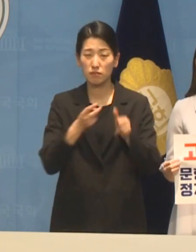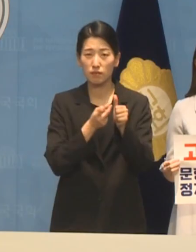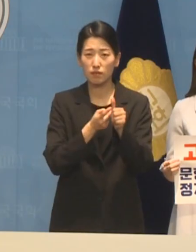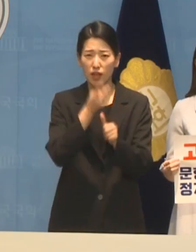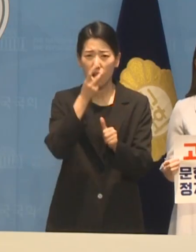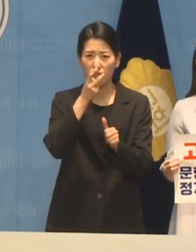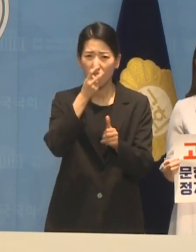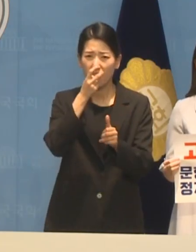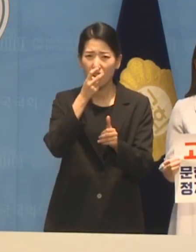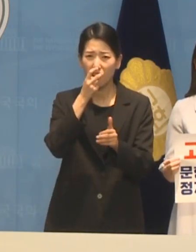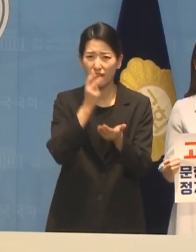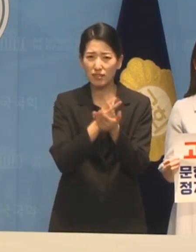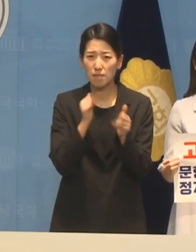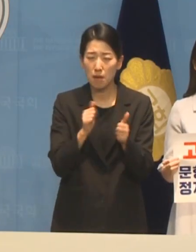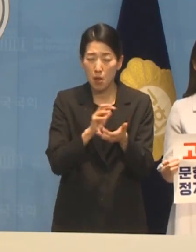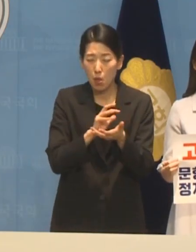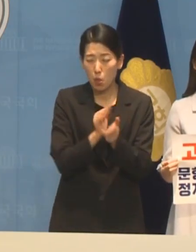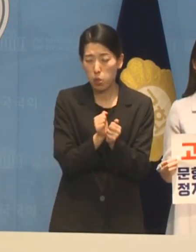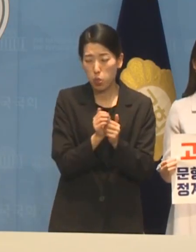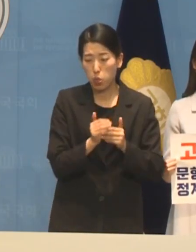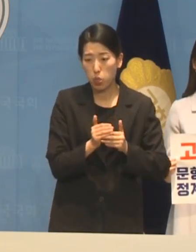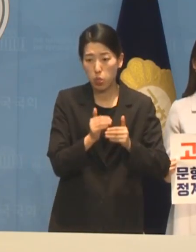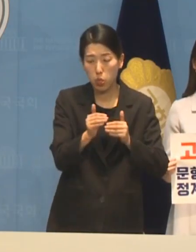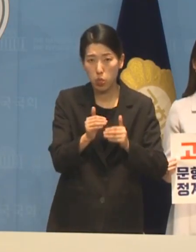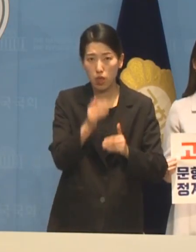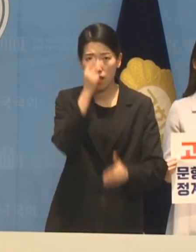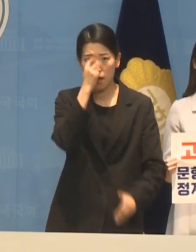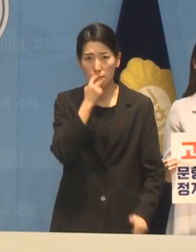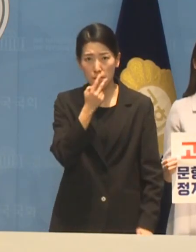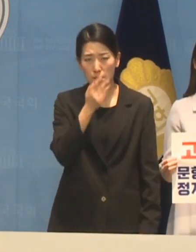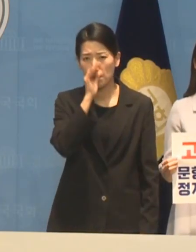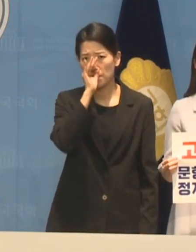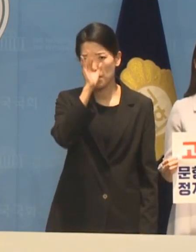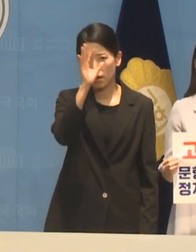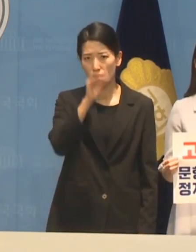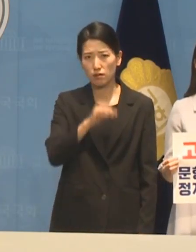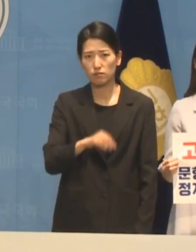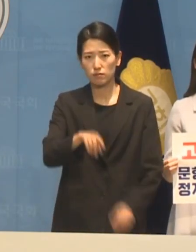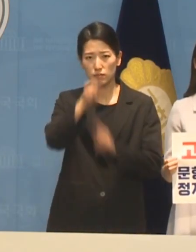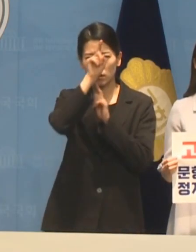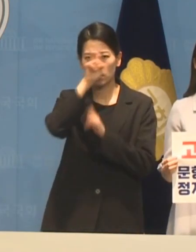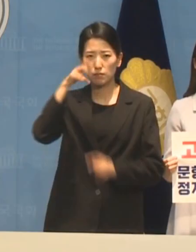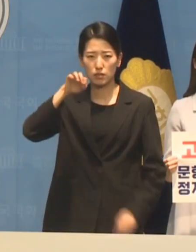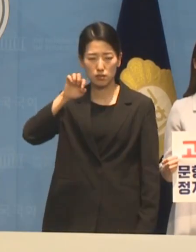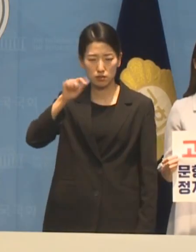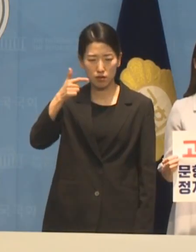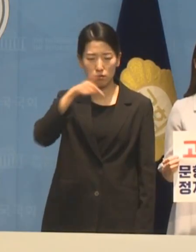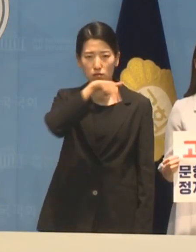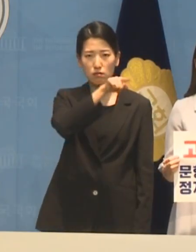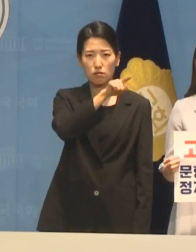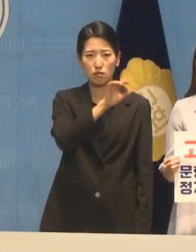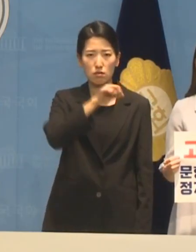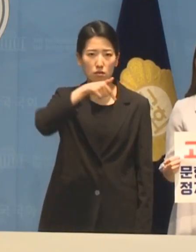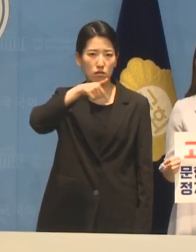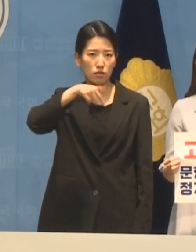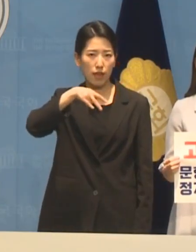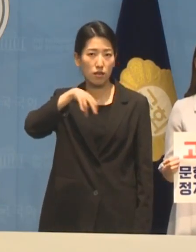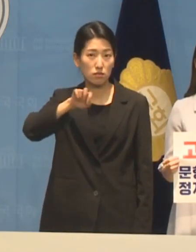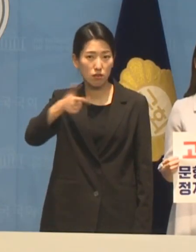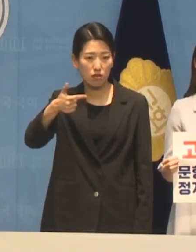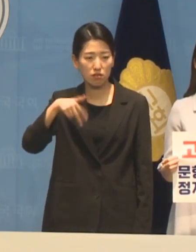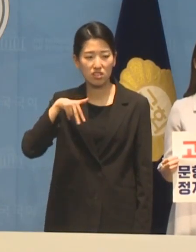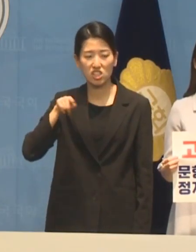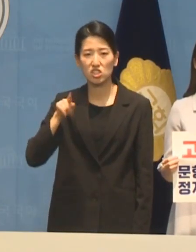것을 용납할 수 없습니다. 피고발인 이미선, 정계선, 정정민은